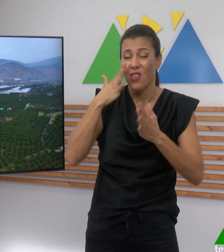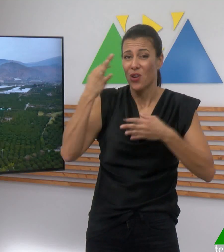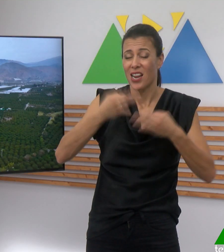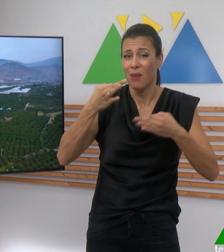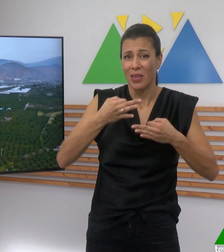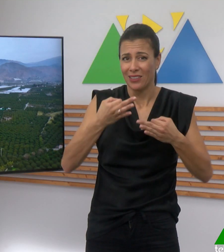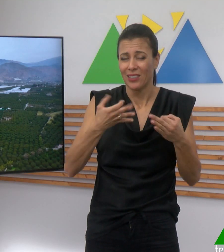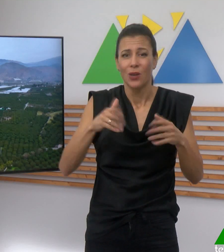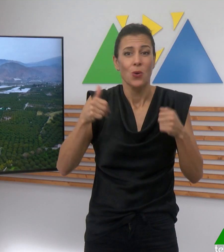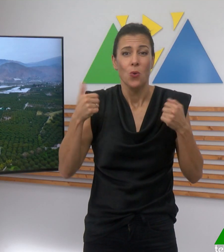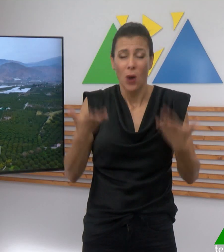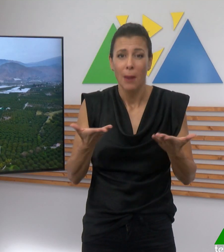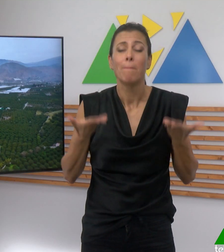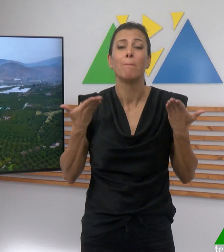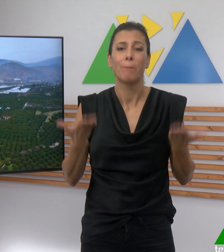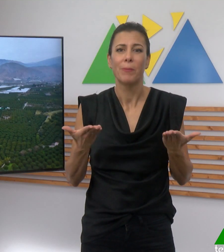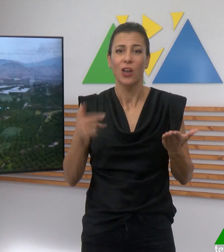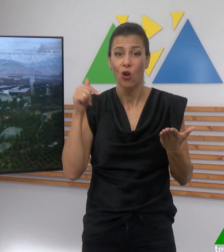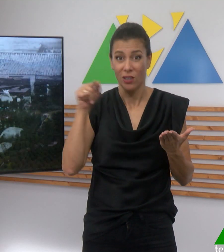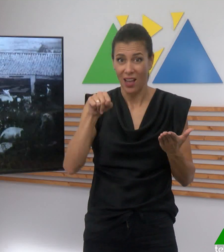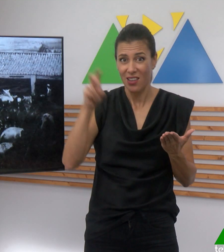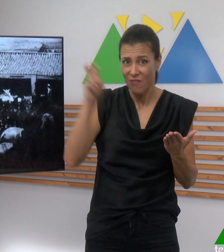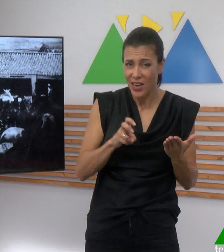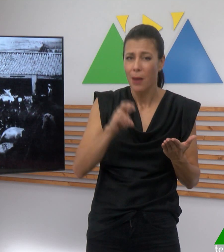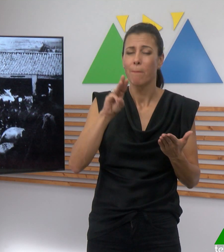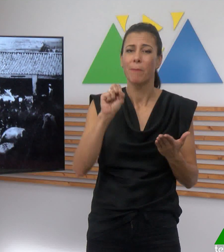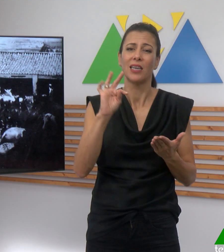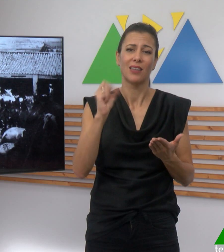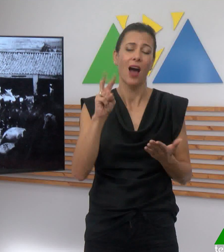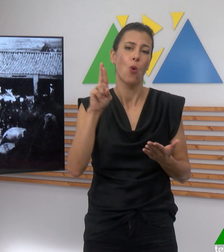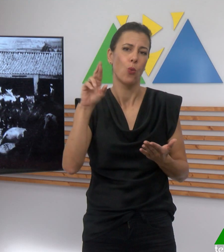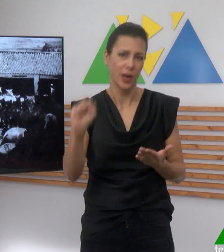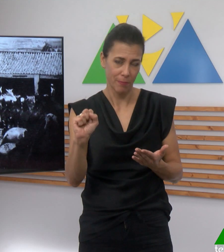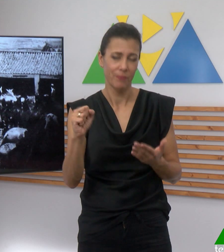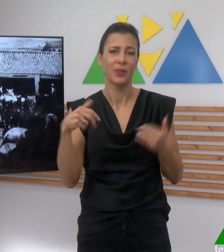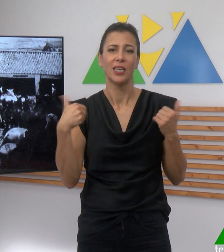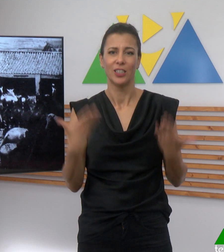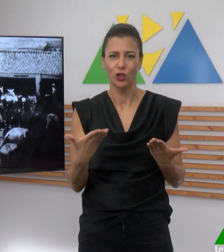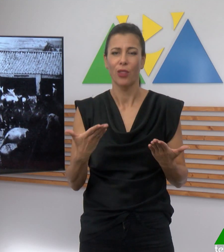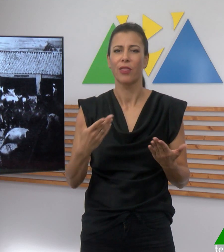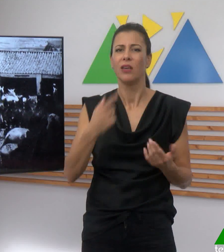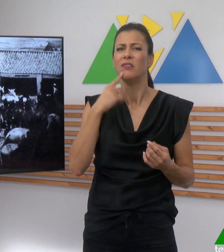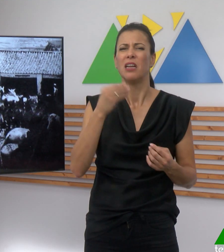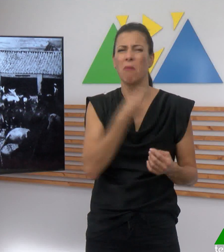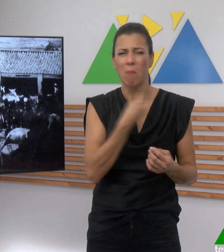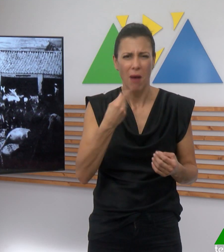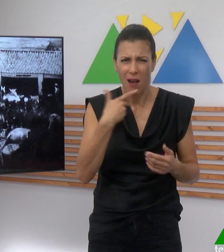cuál podría ser pero de ahí viene patura y bueno reconocíamos el pago del Cabo eh reconocíamos